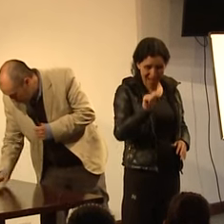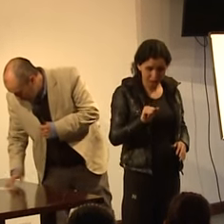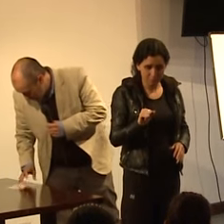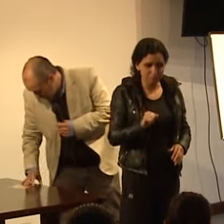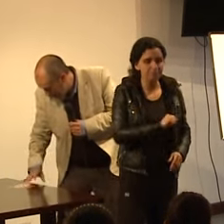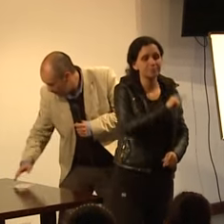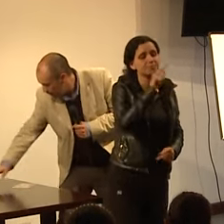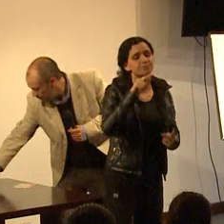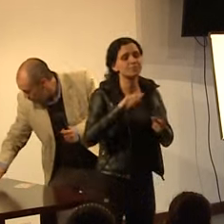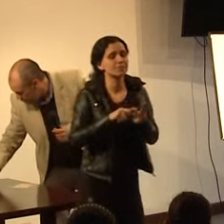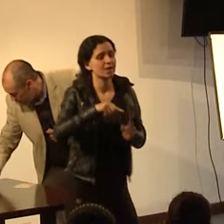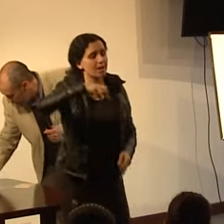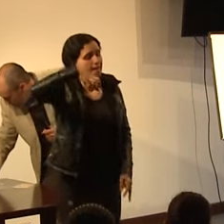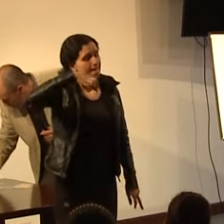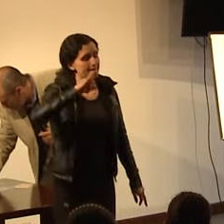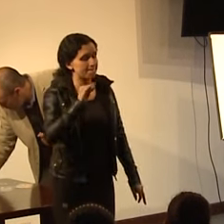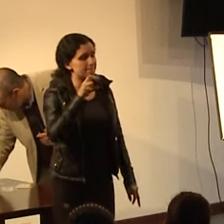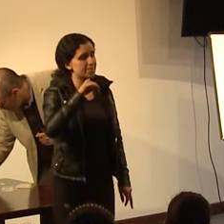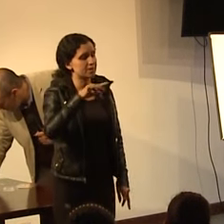ejemplos.